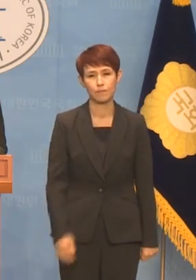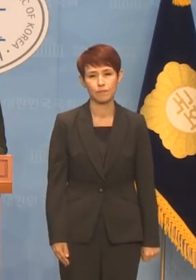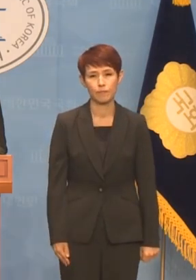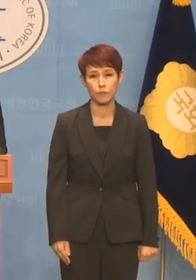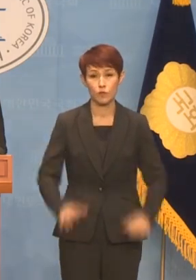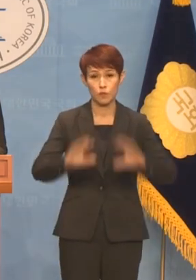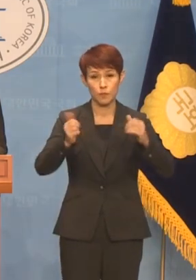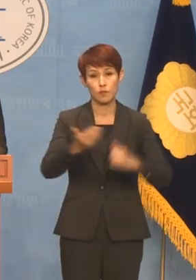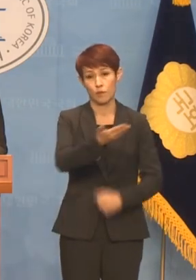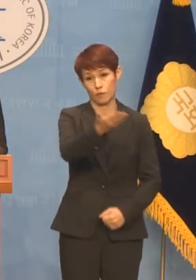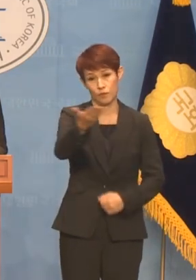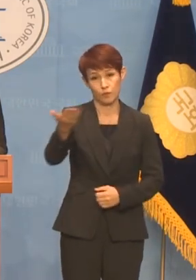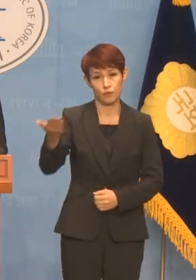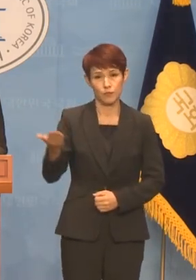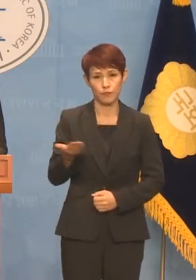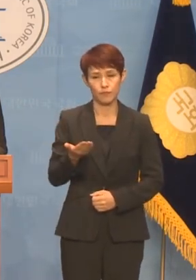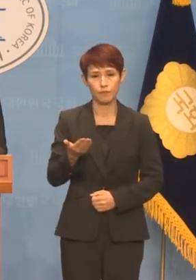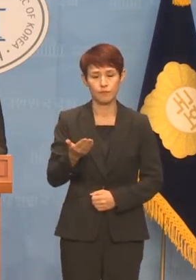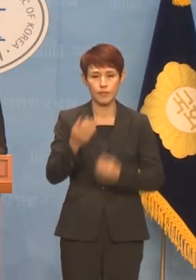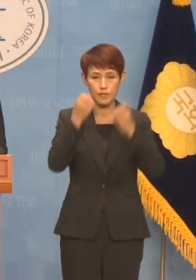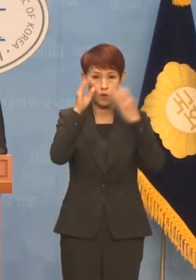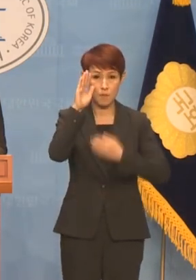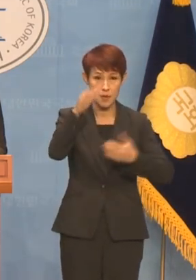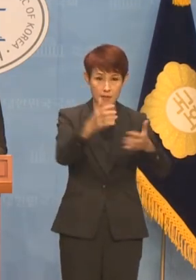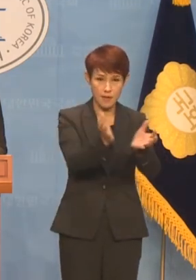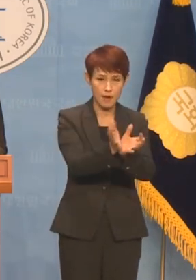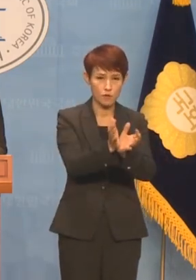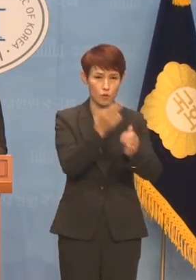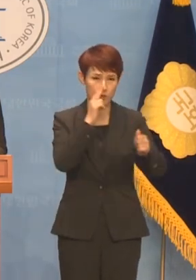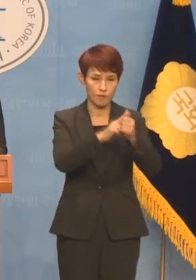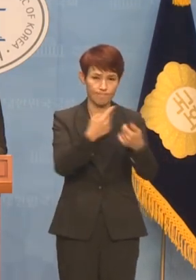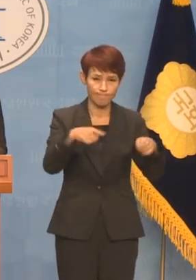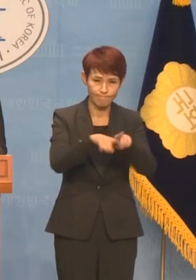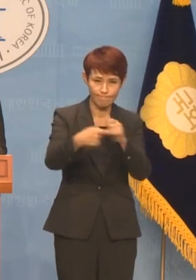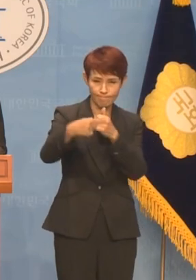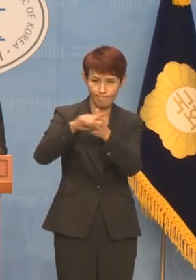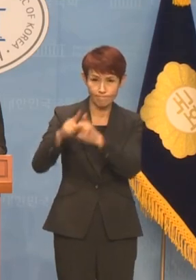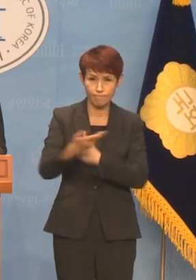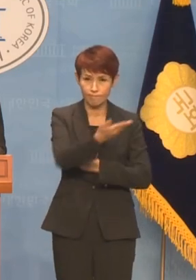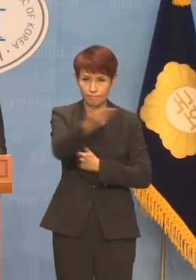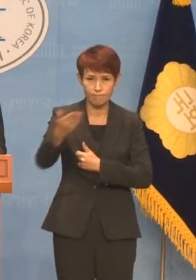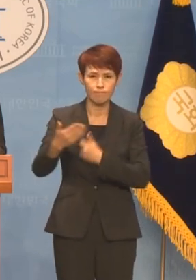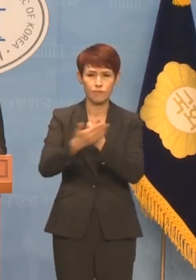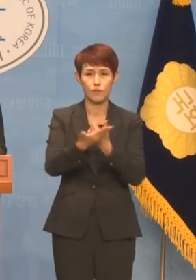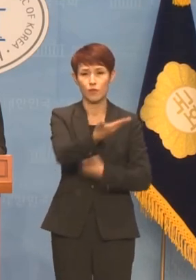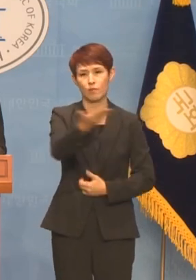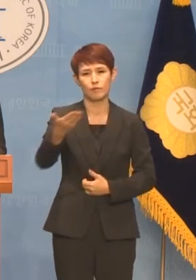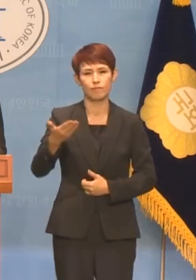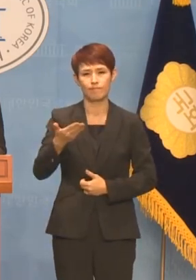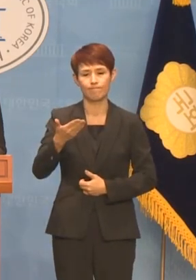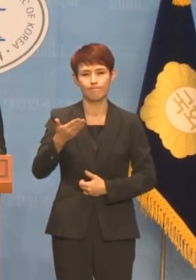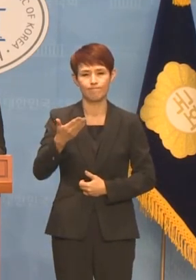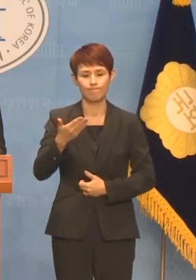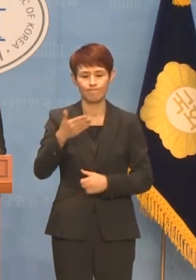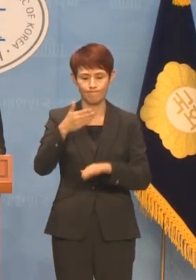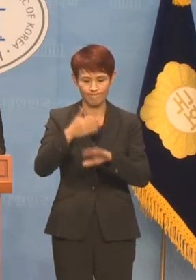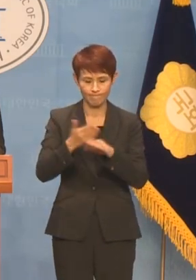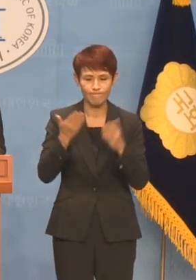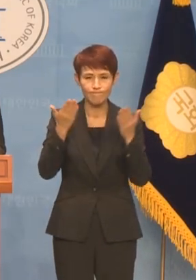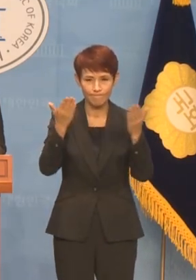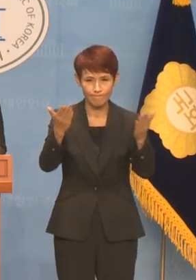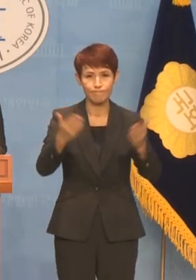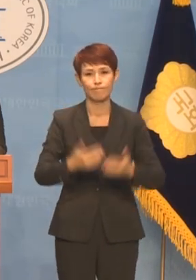존경하는 국민 여러분, 그리고 새로운 미래의 도전에 함께해 주신 당원 지지자 여러분께 깊이 고개 숙여